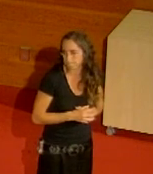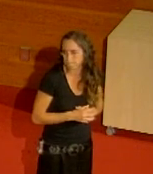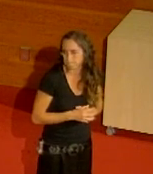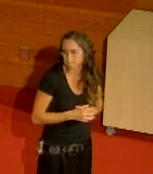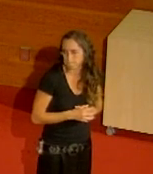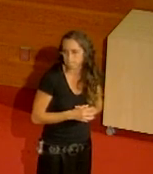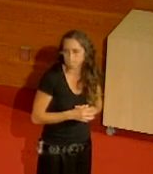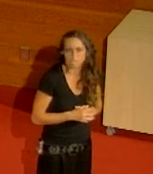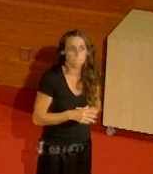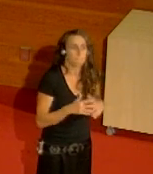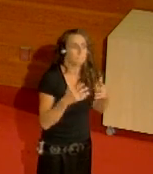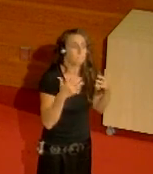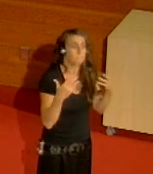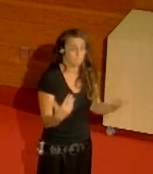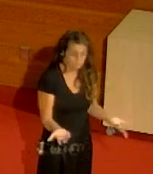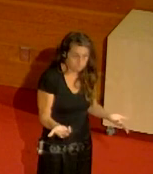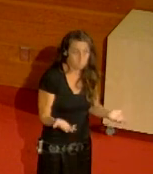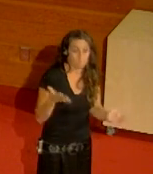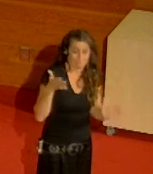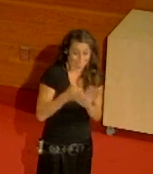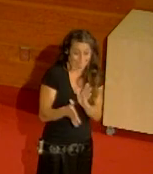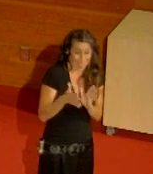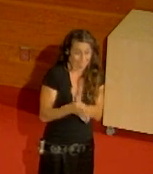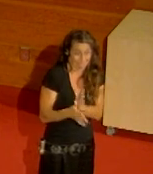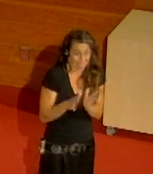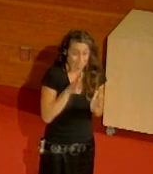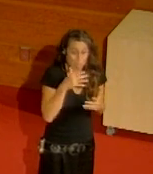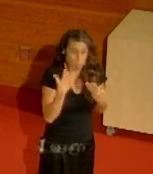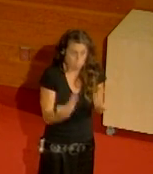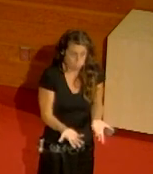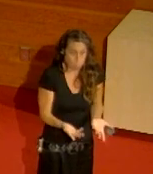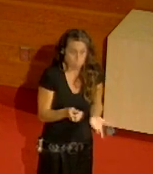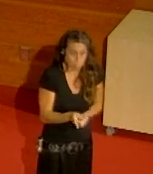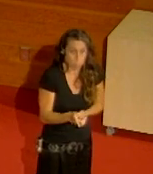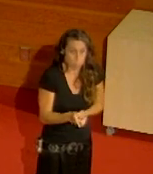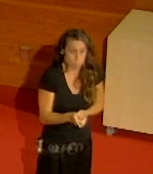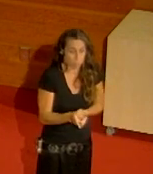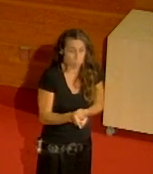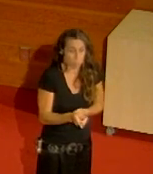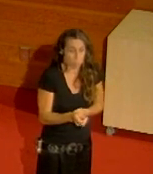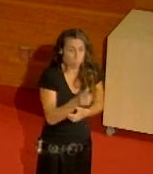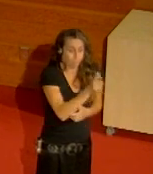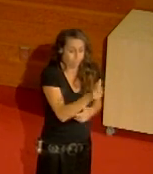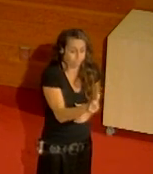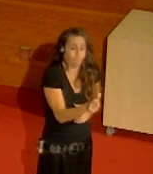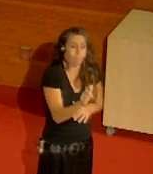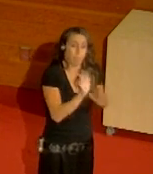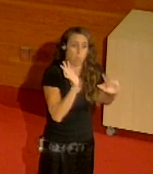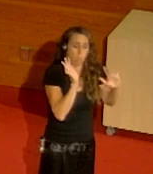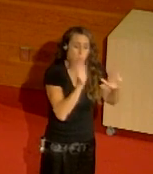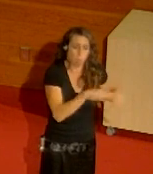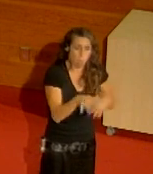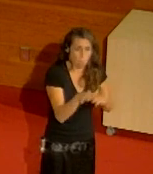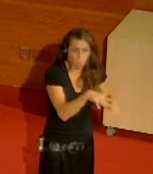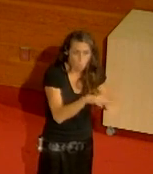Entonces por todo esto que les estoy explicando lo que la gente que ha salido a las calles en los